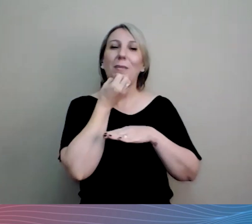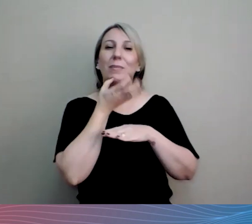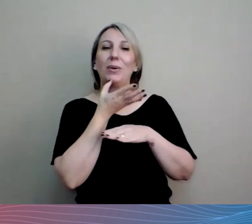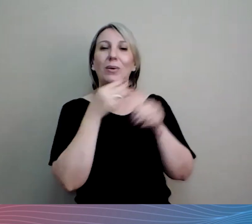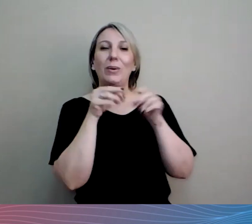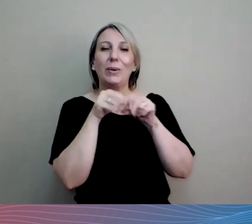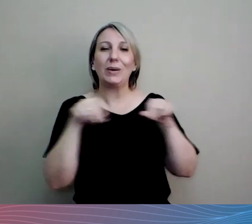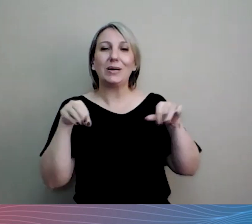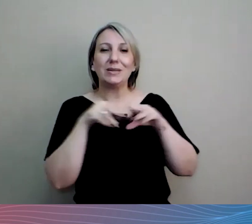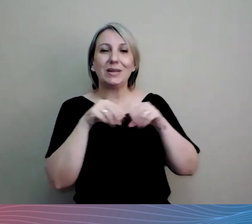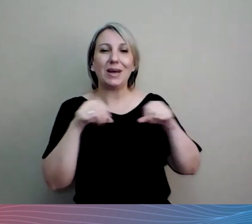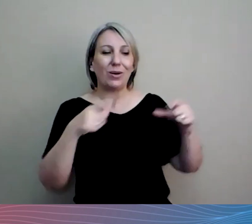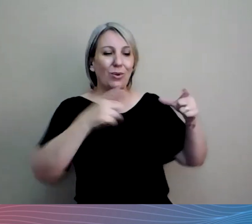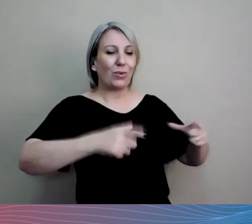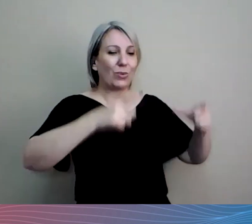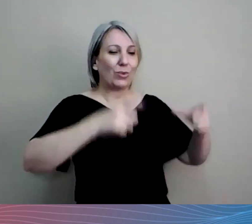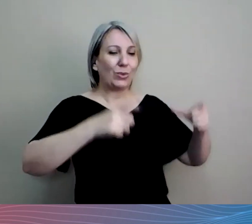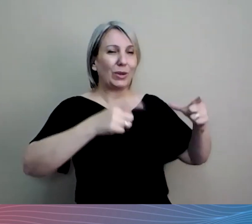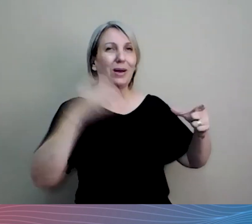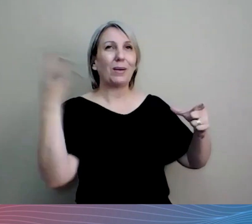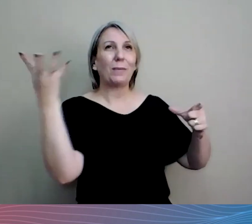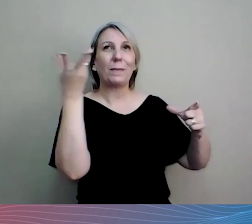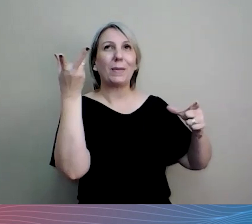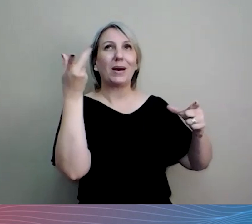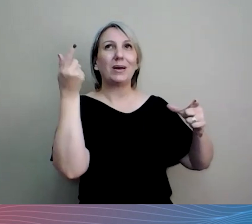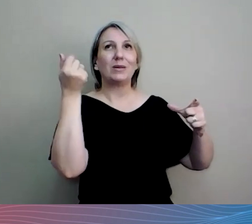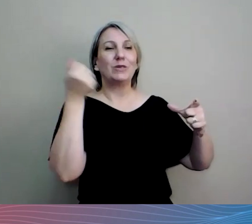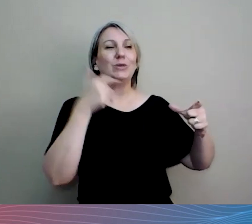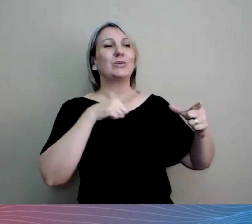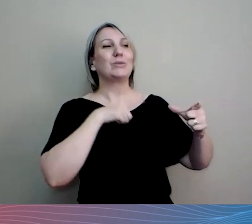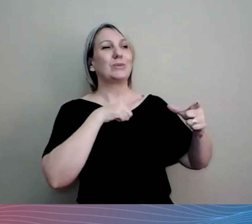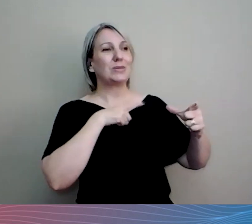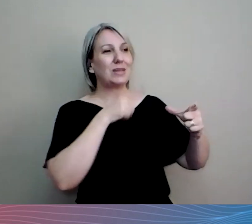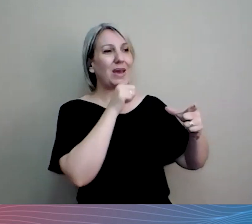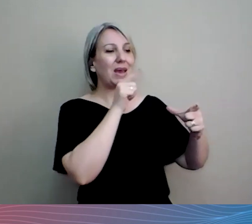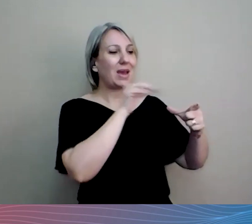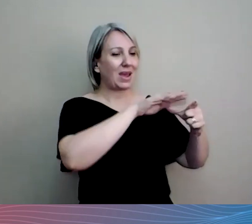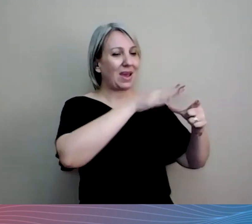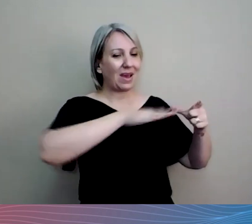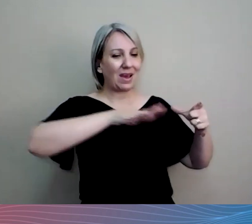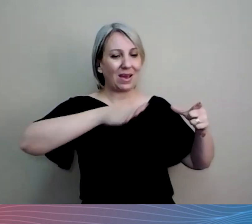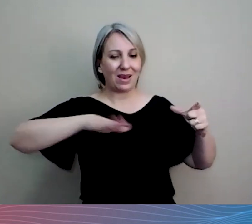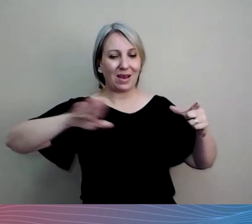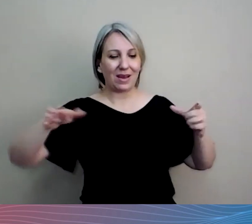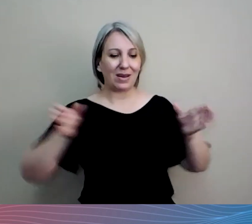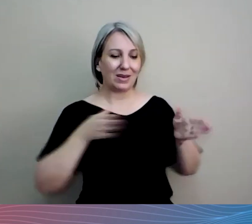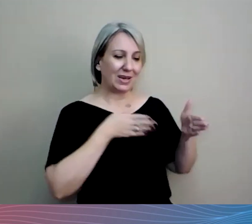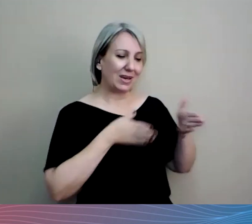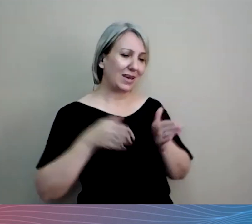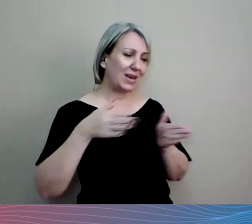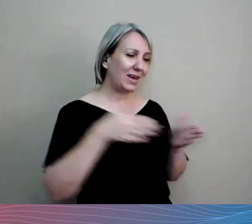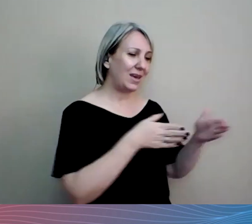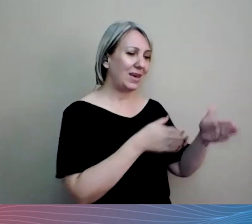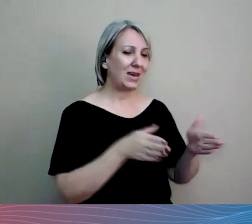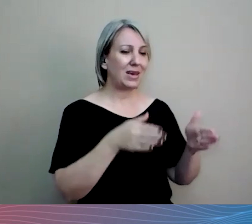de ribeiros de águas, o que você consegue ver são rios, né? E terra de fontes, que são